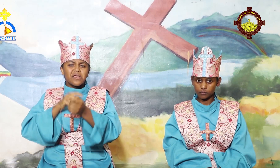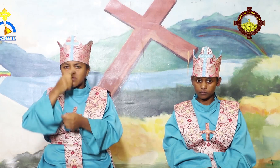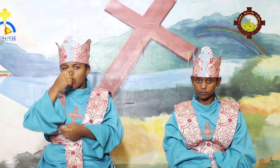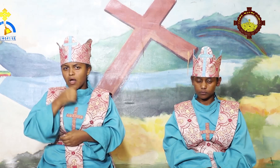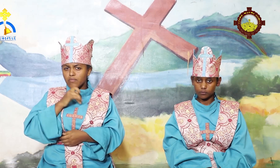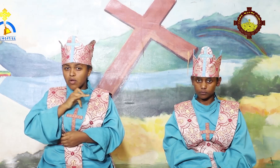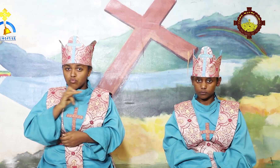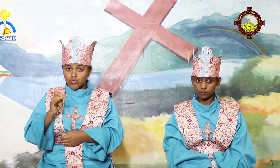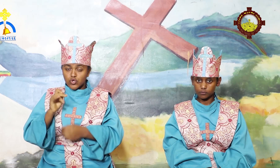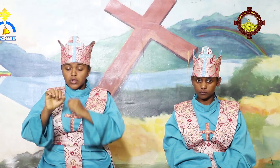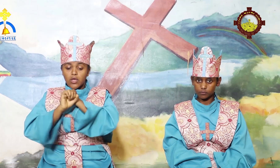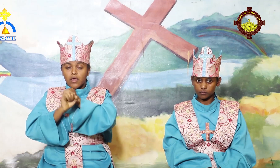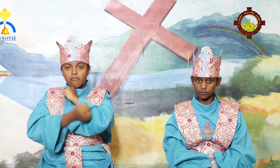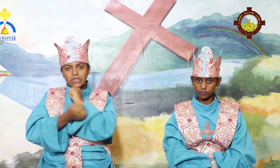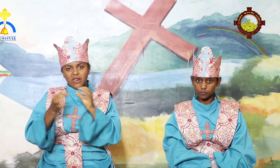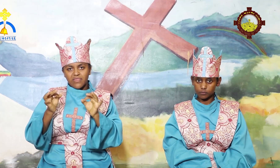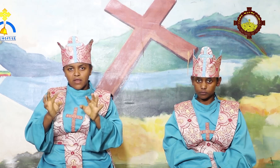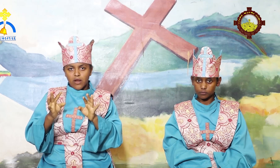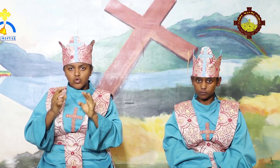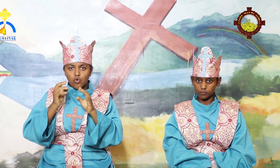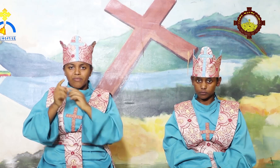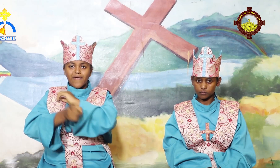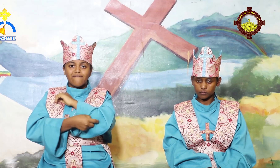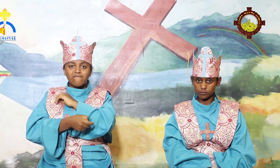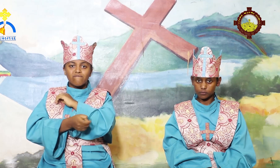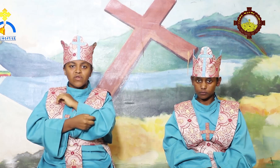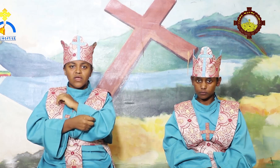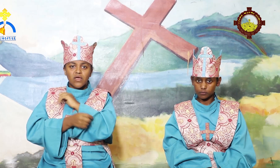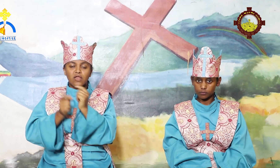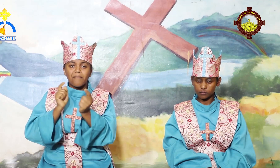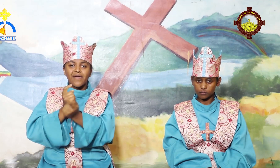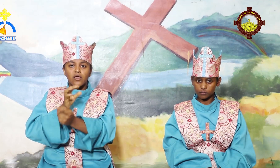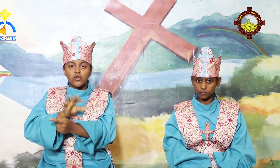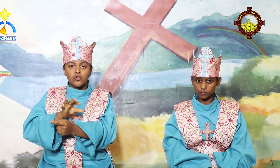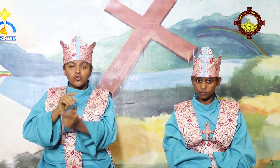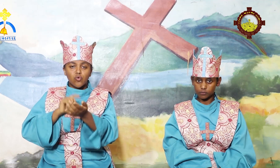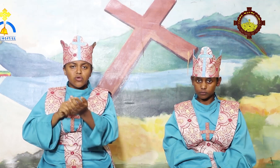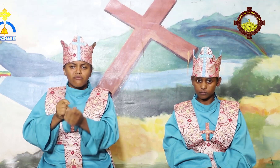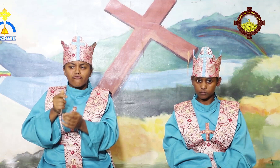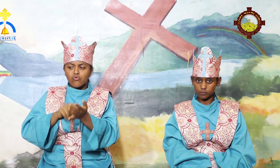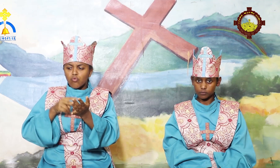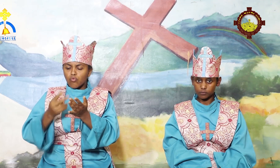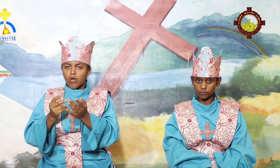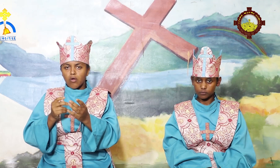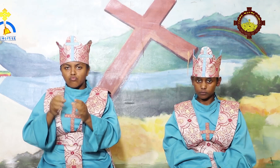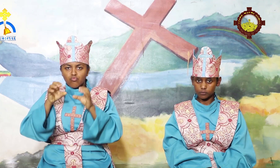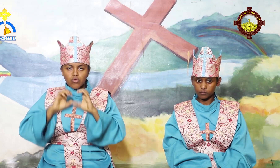ናቸው። ግን ለጊዜው ያምናሉ እንጂ መሰረት የላቸውም። ፈተና ባገኛቸው ጊዜ ፈጥነው